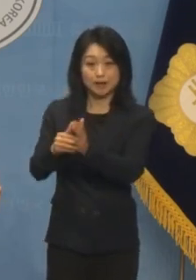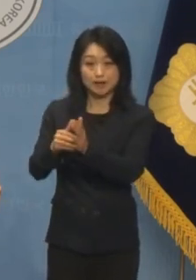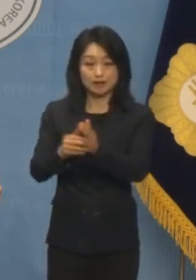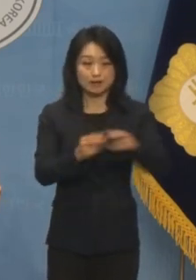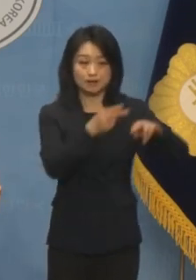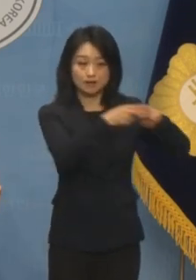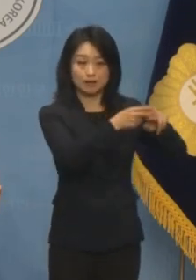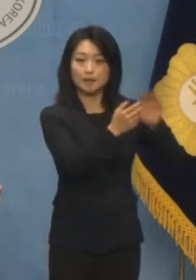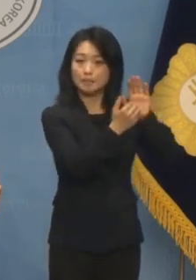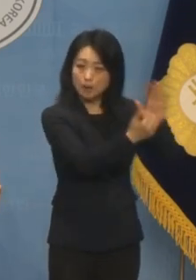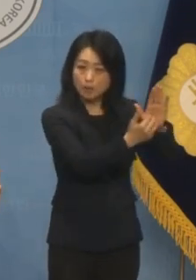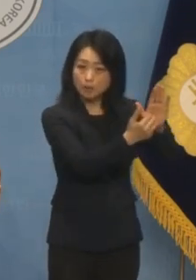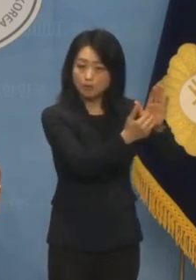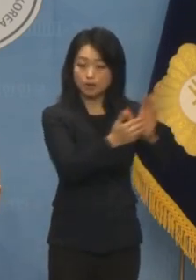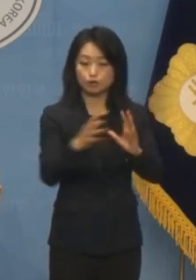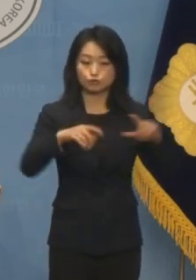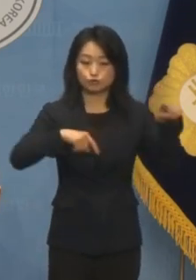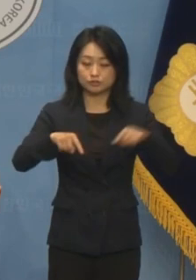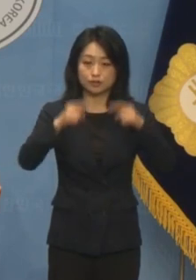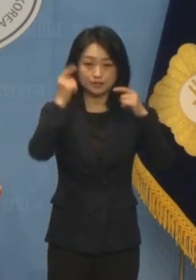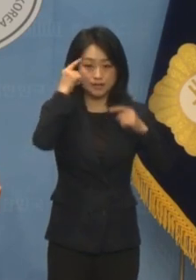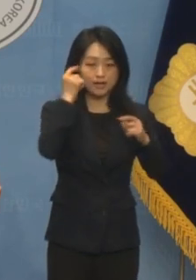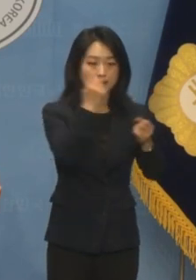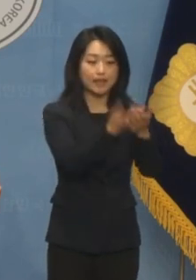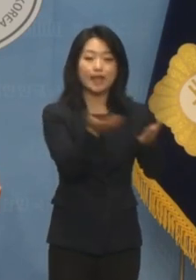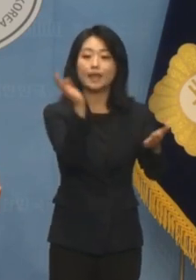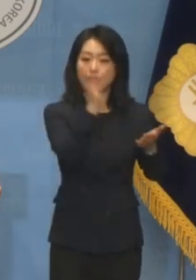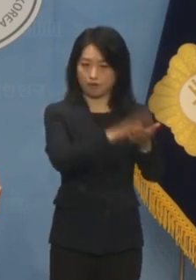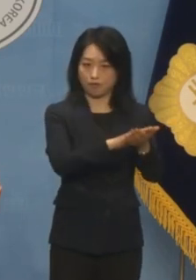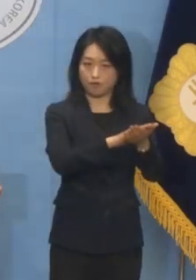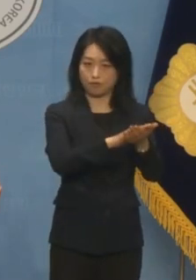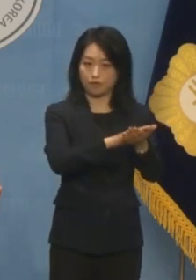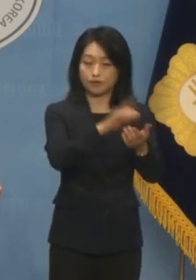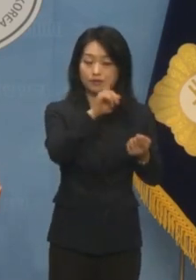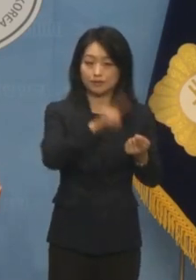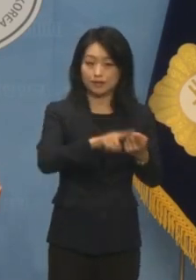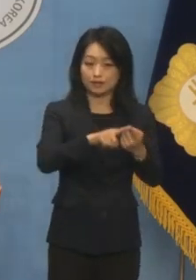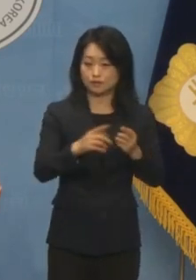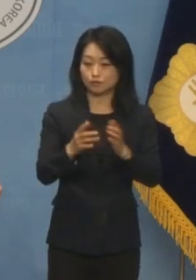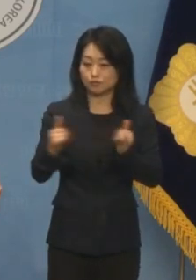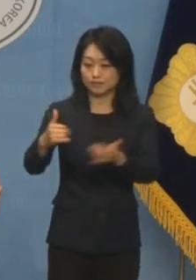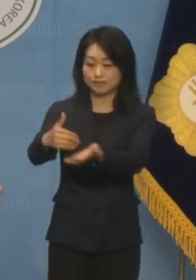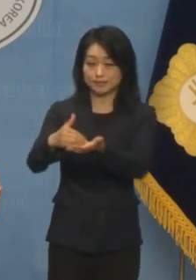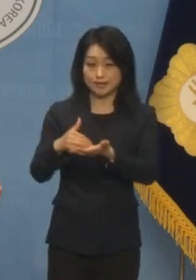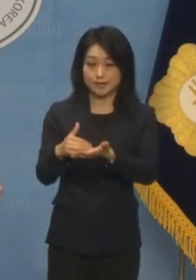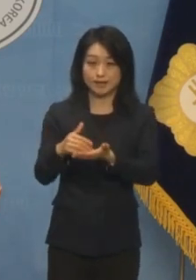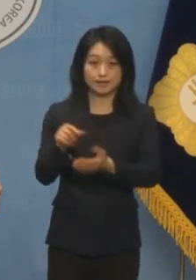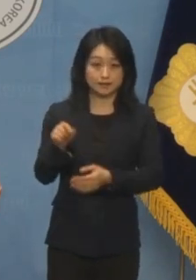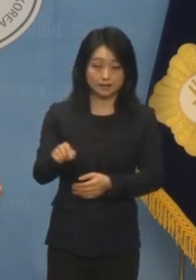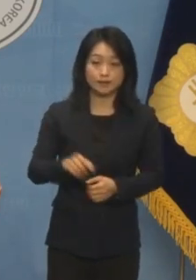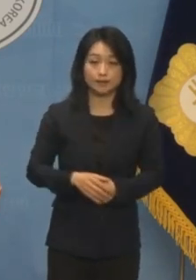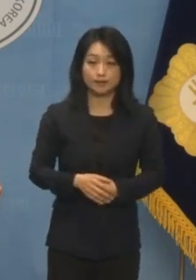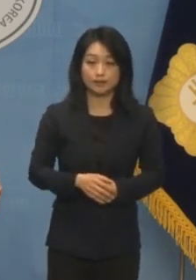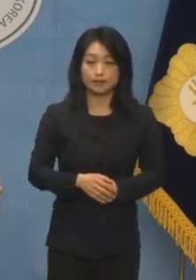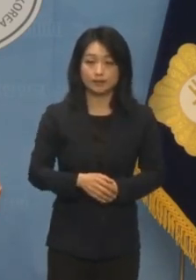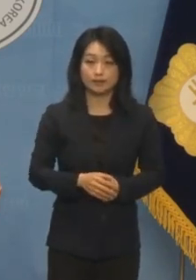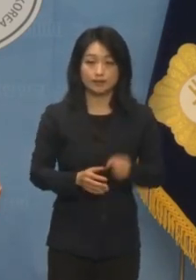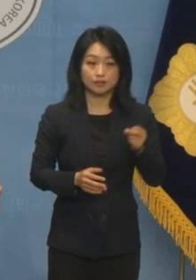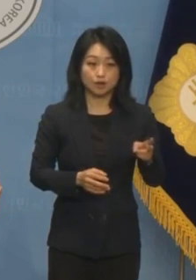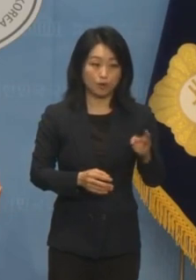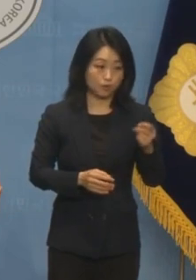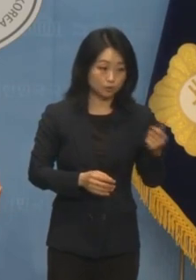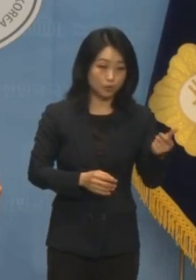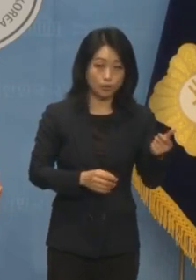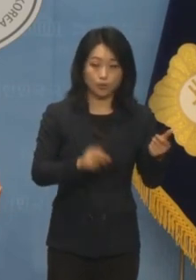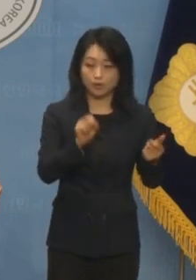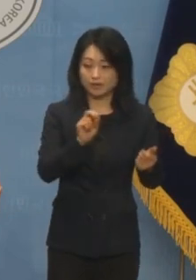오남용을 멈추고 국정기조를 바꾸라는 성남 민심의 결과입니다. 여소야대 정국을 힘자랑으로